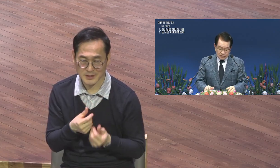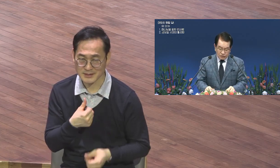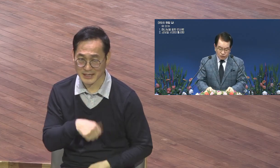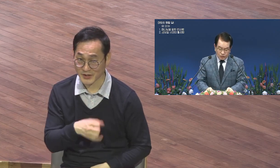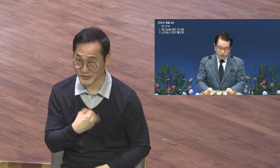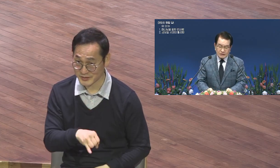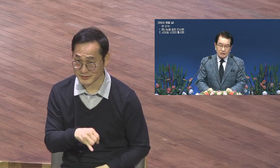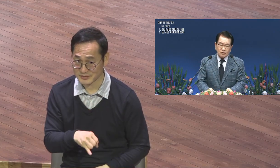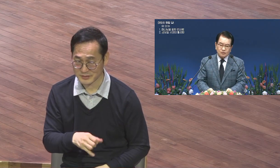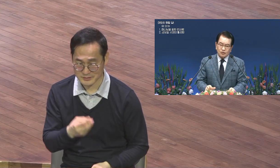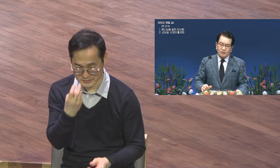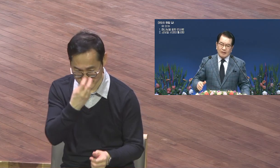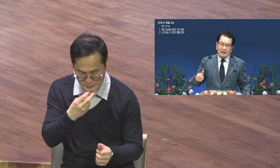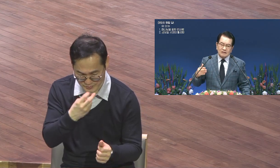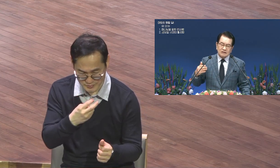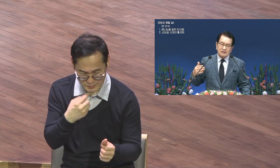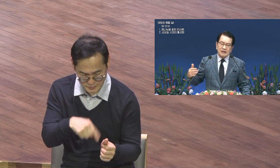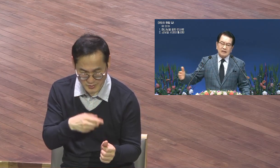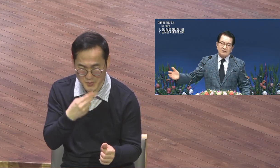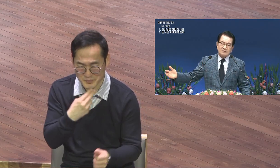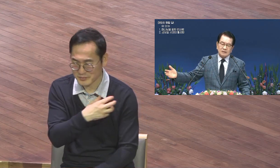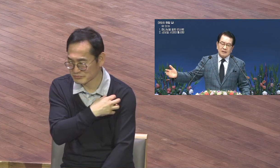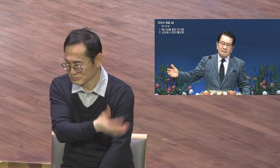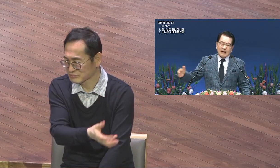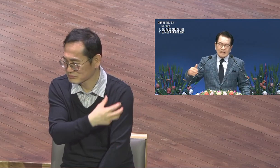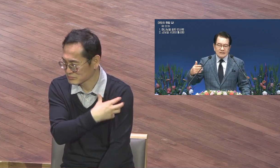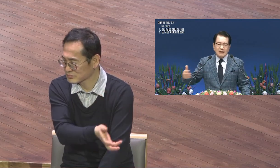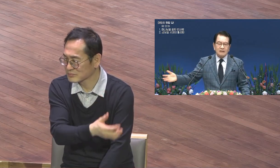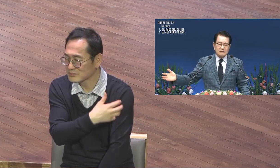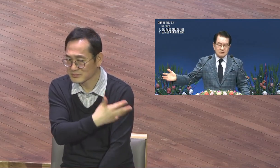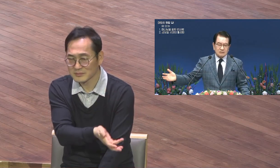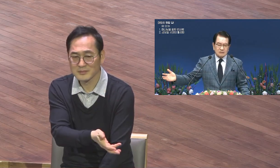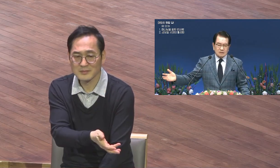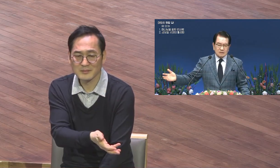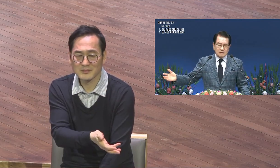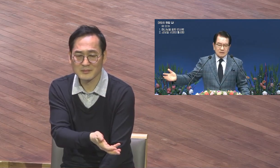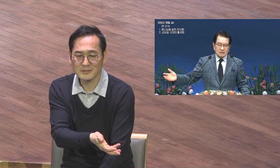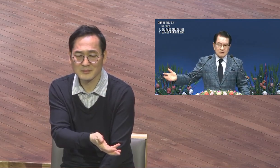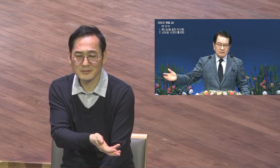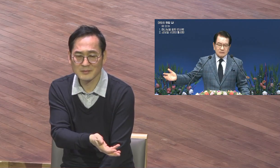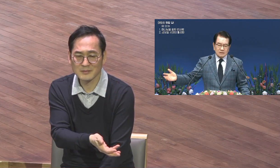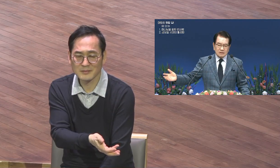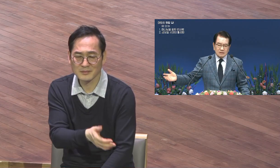자녀들을 제대로 돌보지 않고 주로 방치하는 방임하는